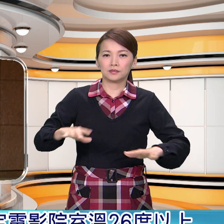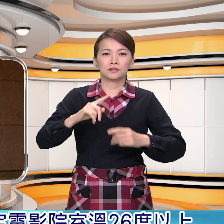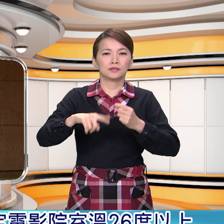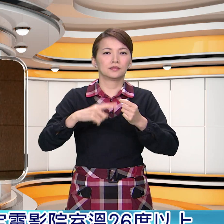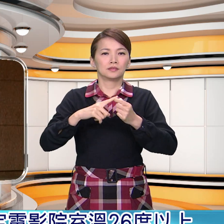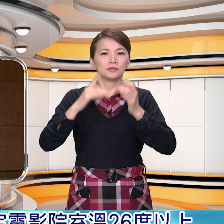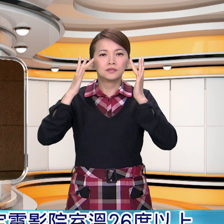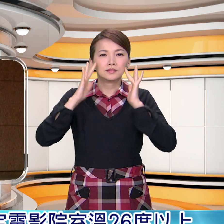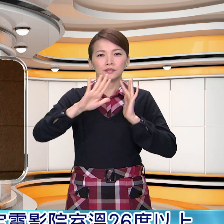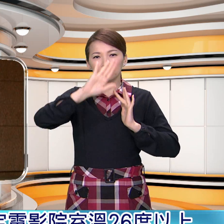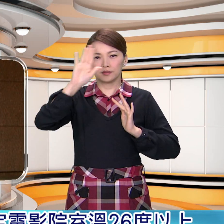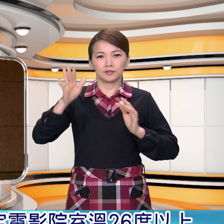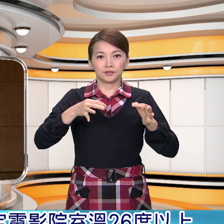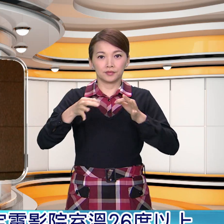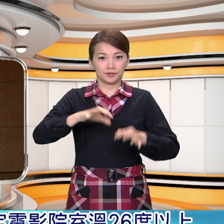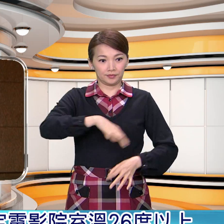测量的方法。